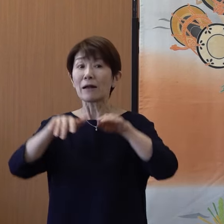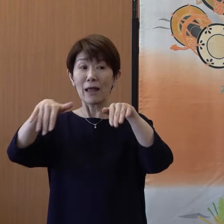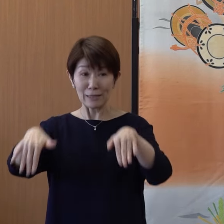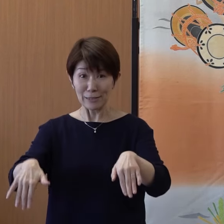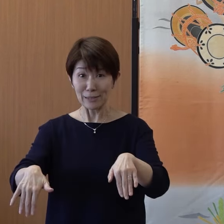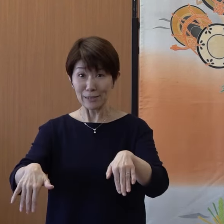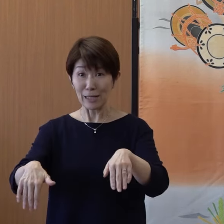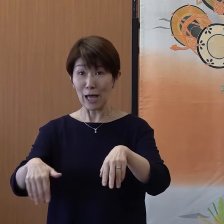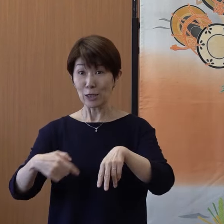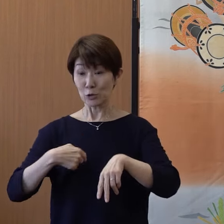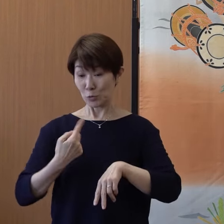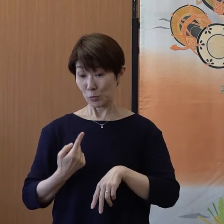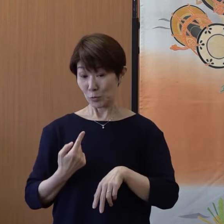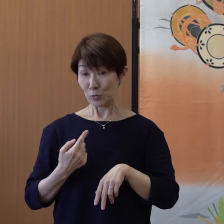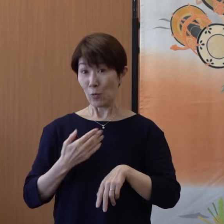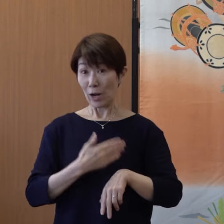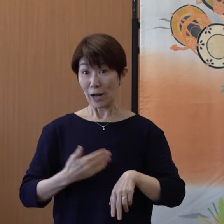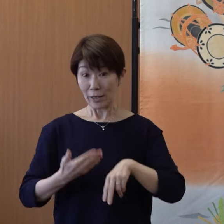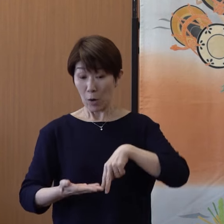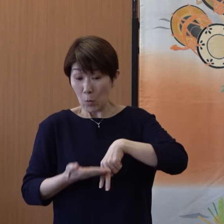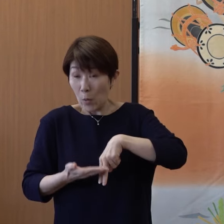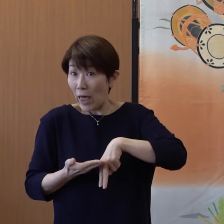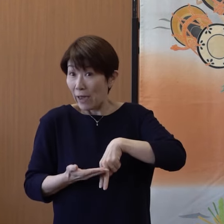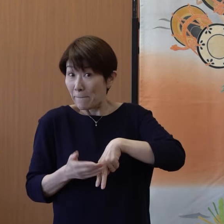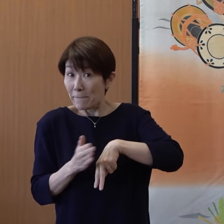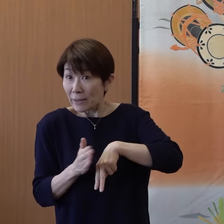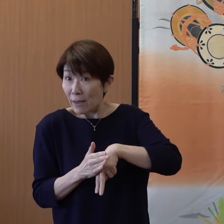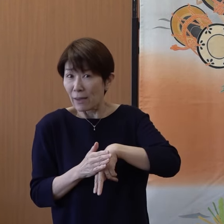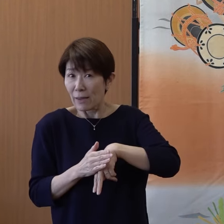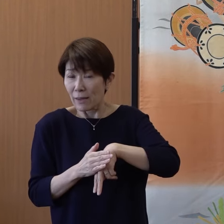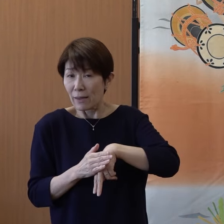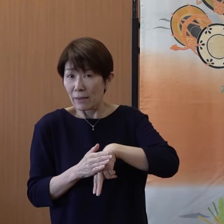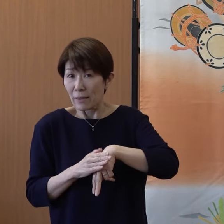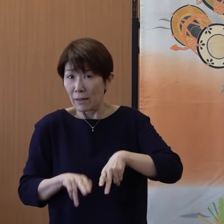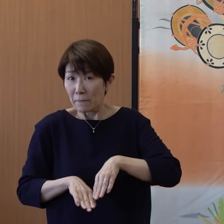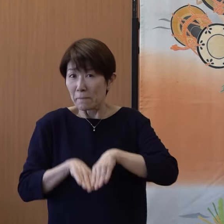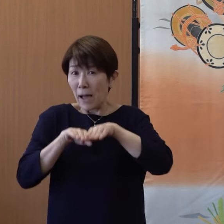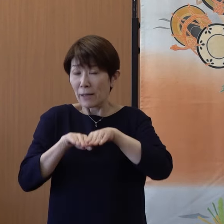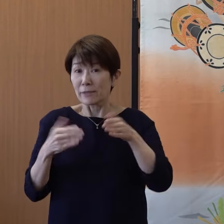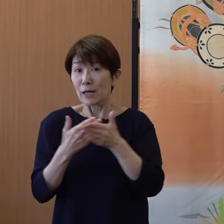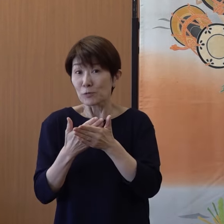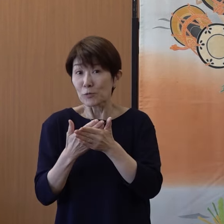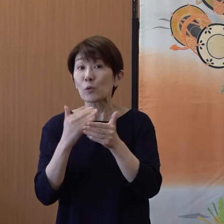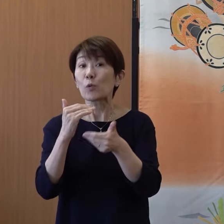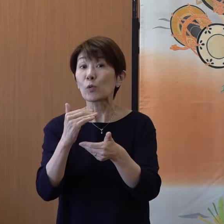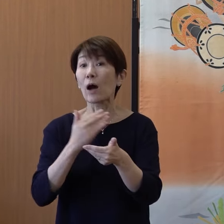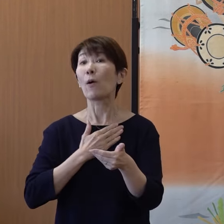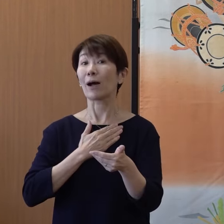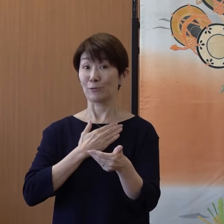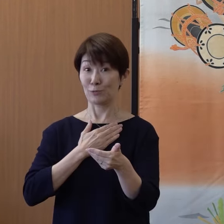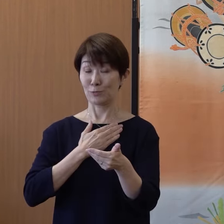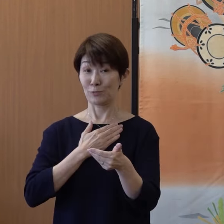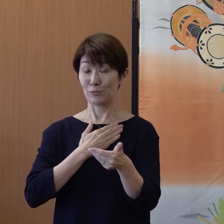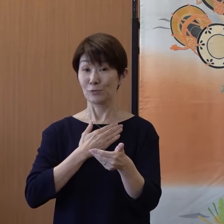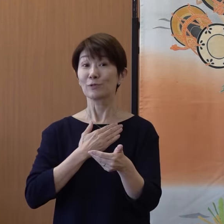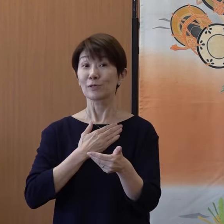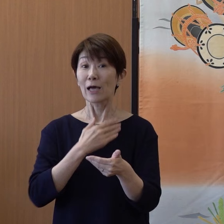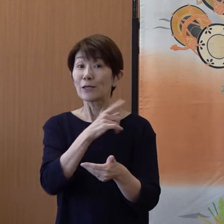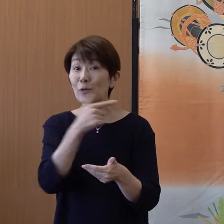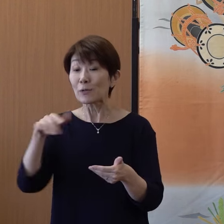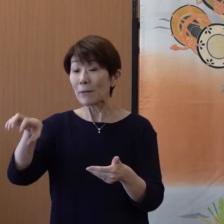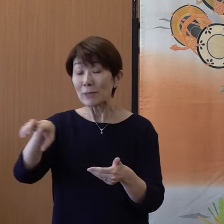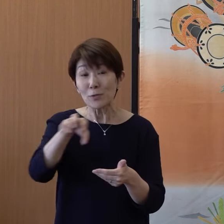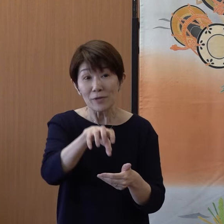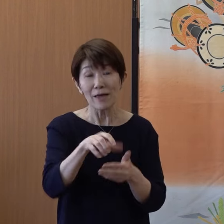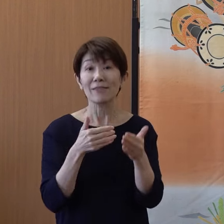辺まで浸かるとかですね、そういうことが分かるようなものなので、いろんな場所で体験していただくと、